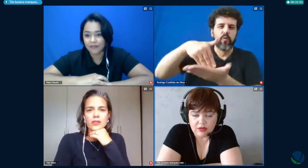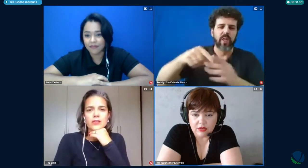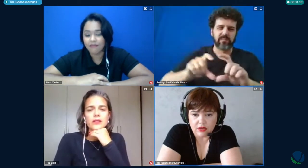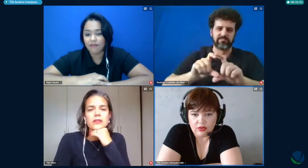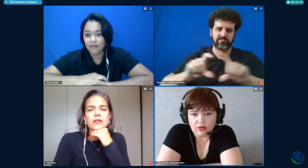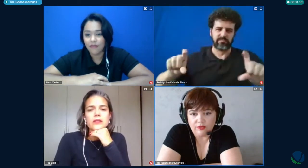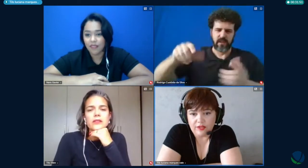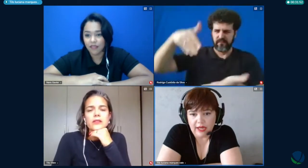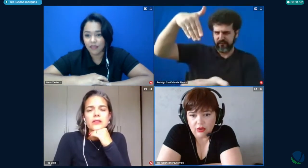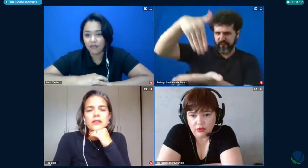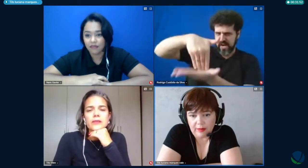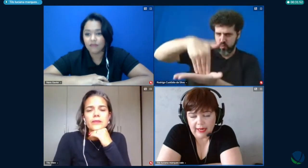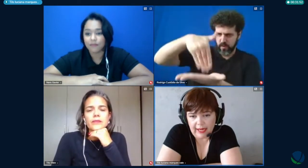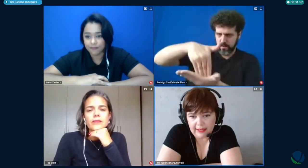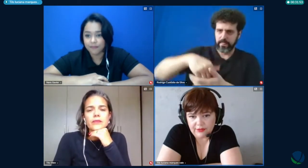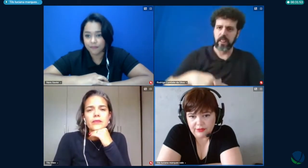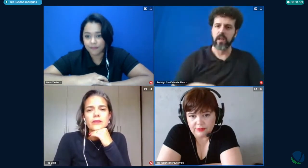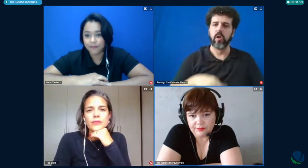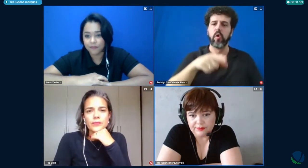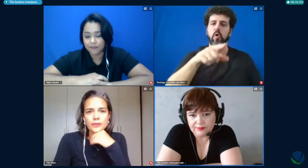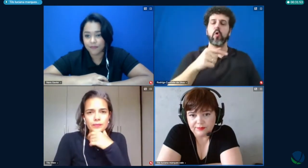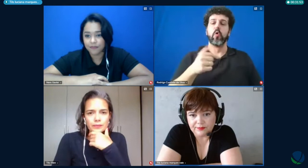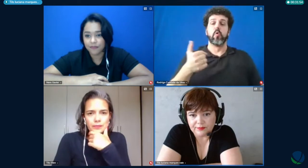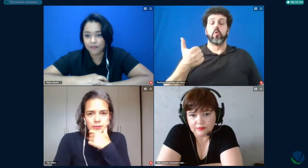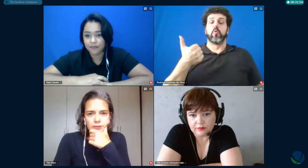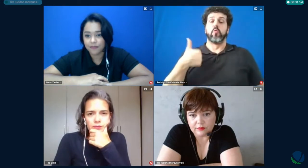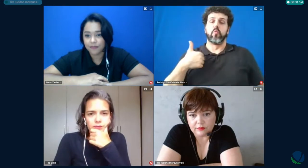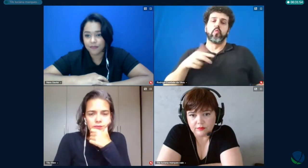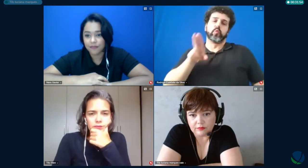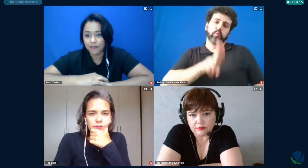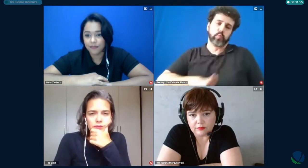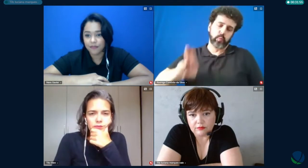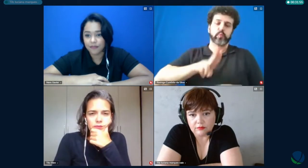117, no final do parágrafo,